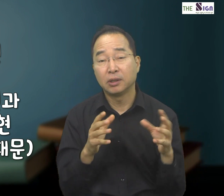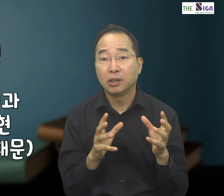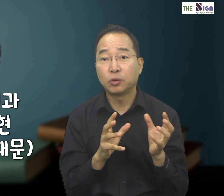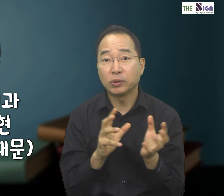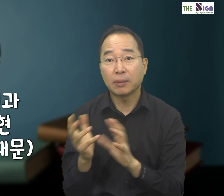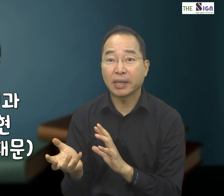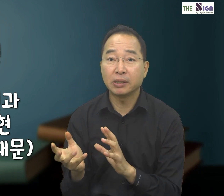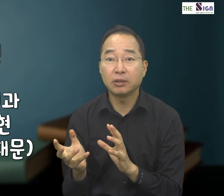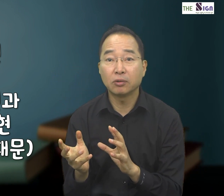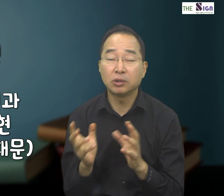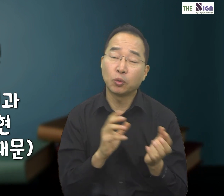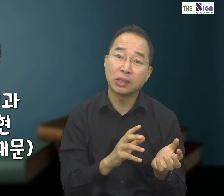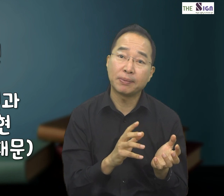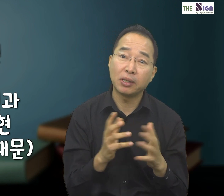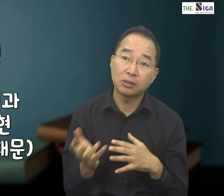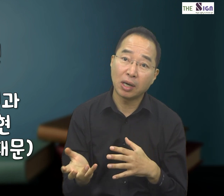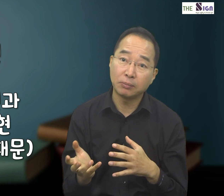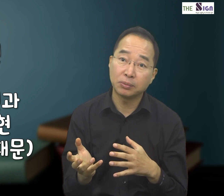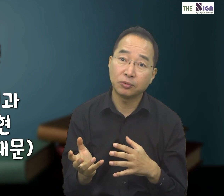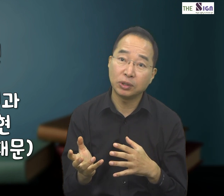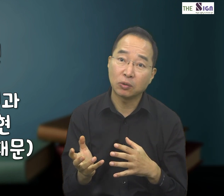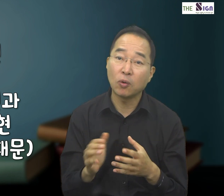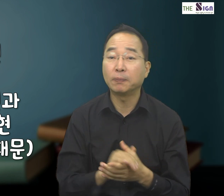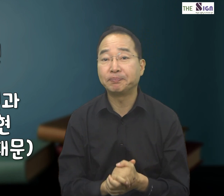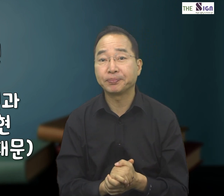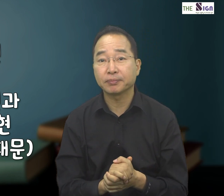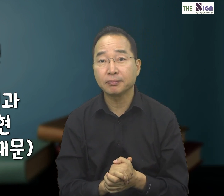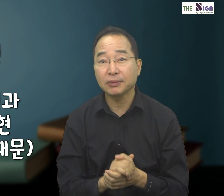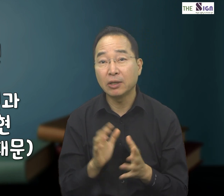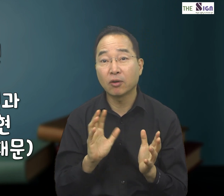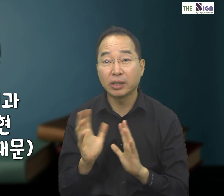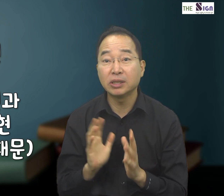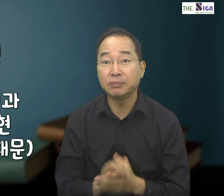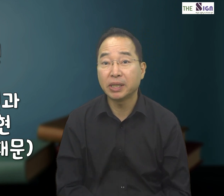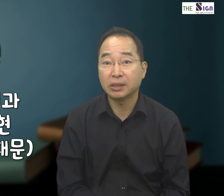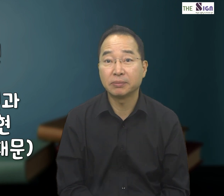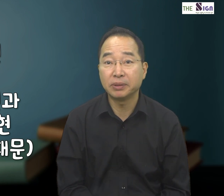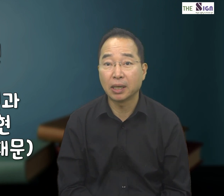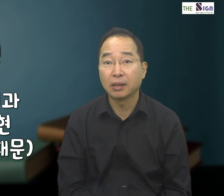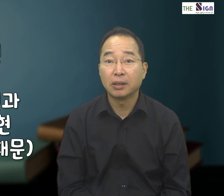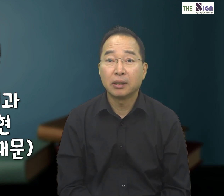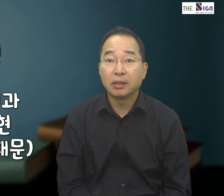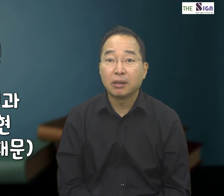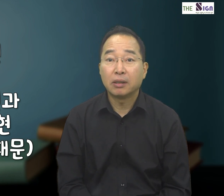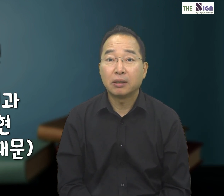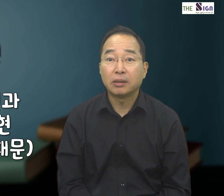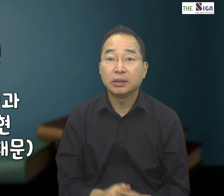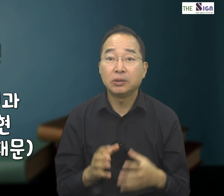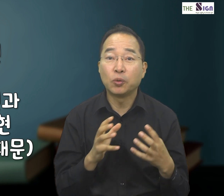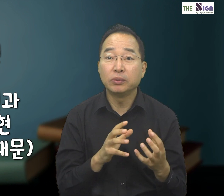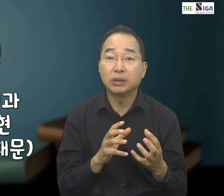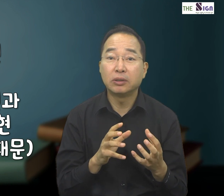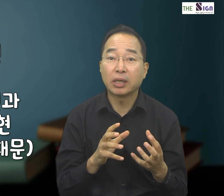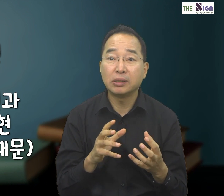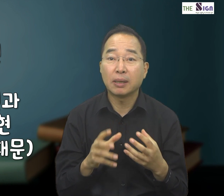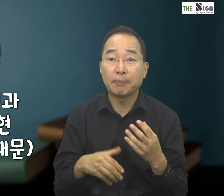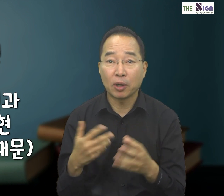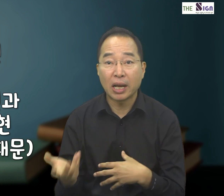이 동작이 바뀌는 경우는 동작이 편해서 하는 부분도 있고 여러 가지 의미가 있습니다. 이렇게 이제 변하는